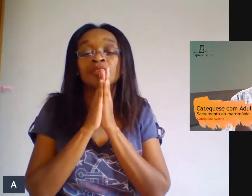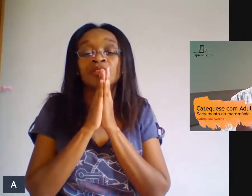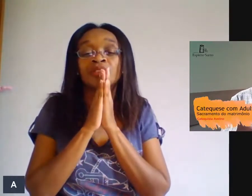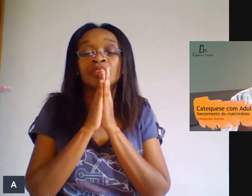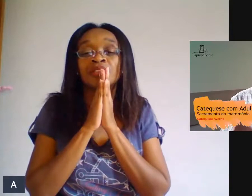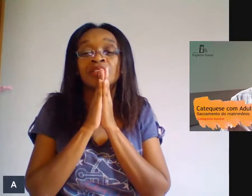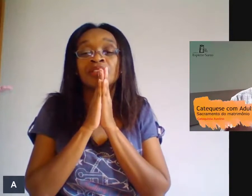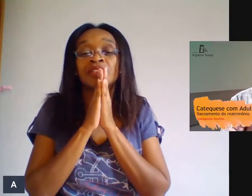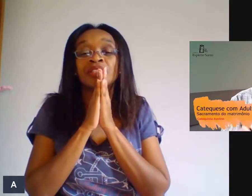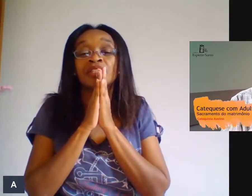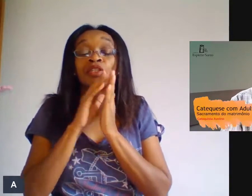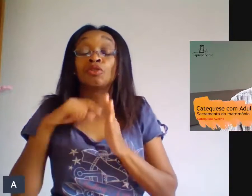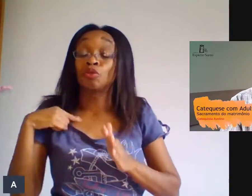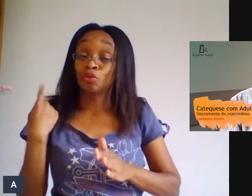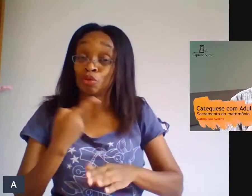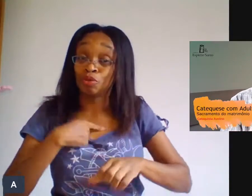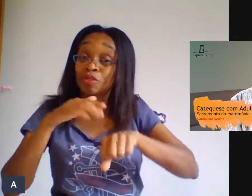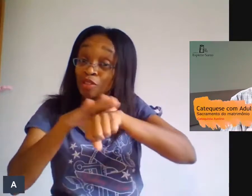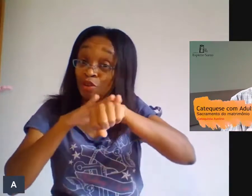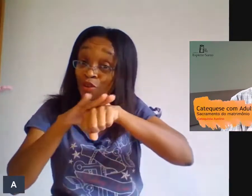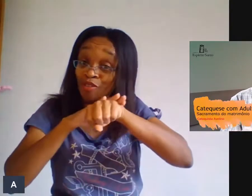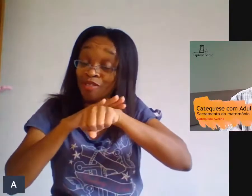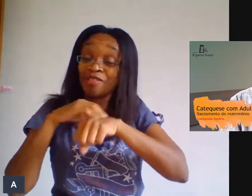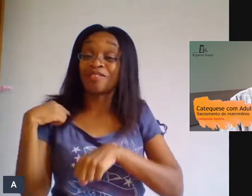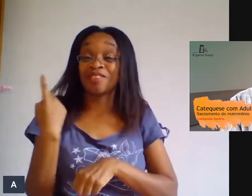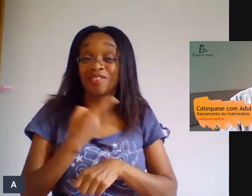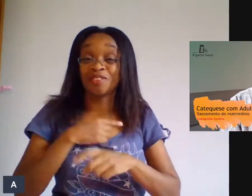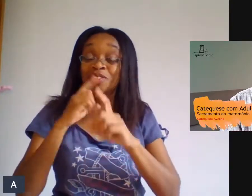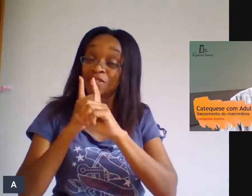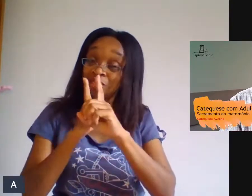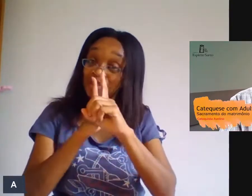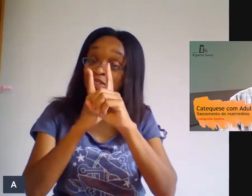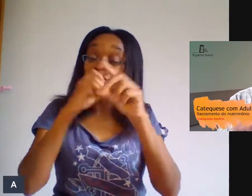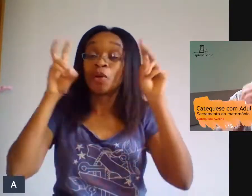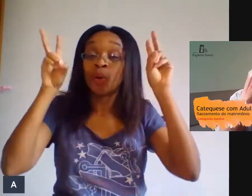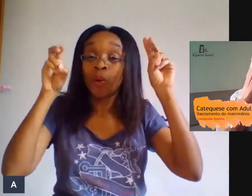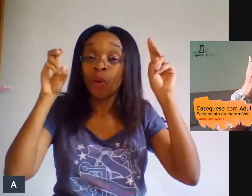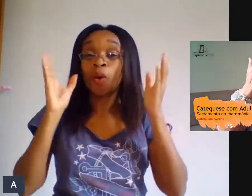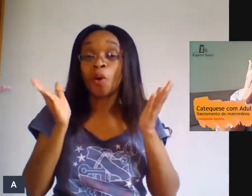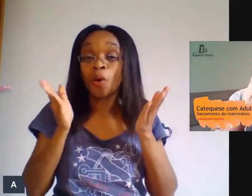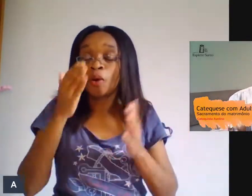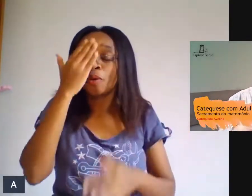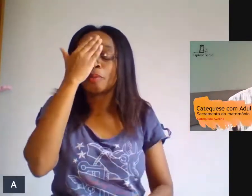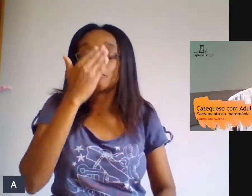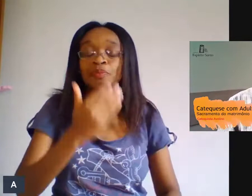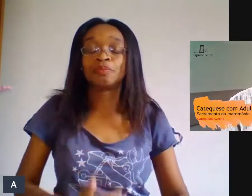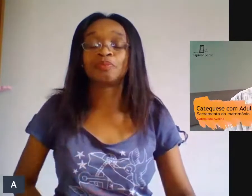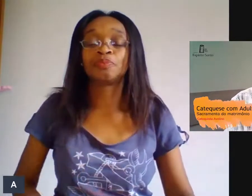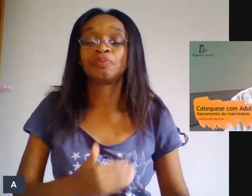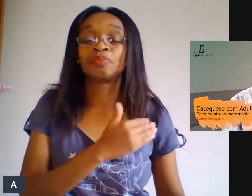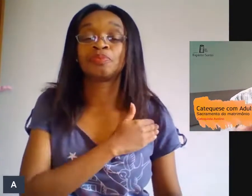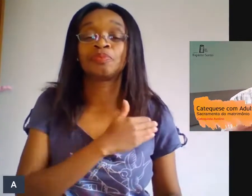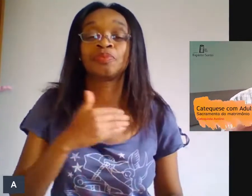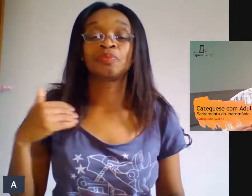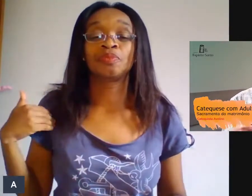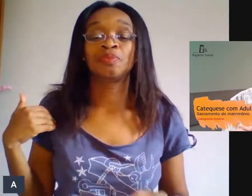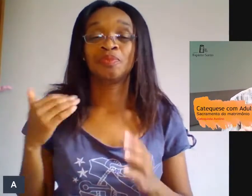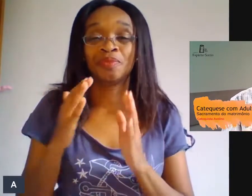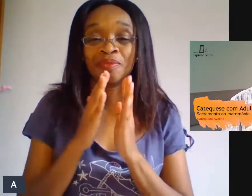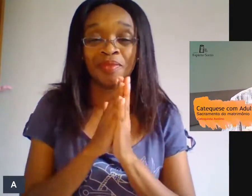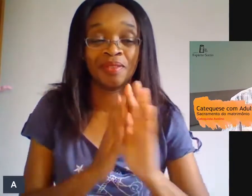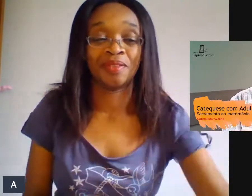essa nossa conversa, esse nosso tema de hoje, em nome do Pai, do Filho e do